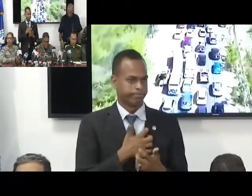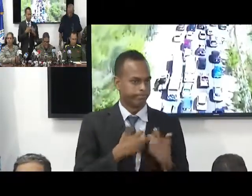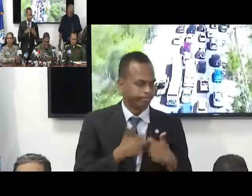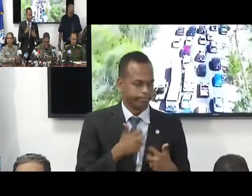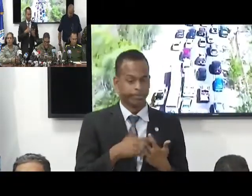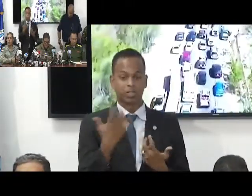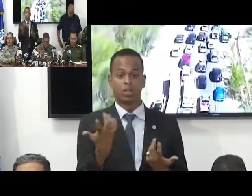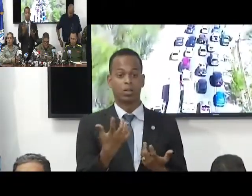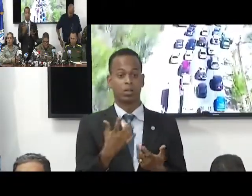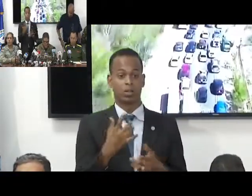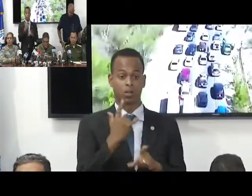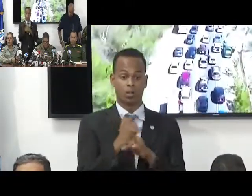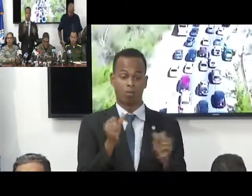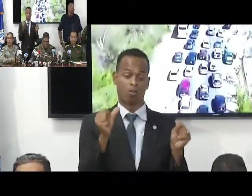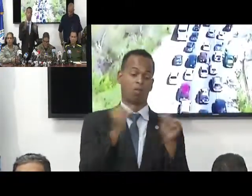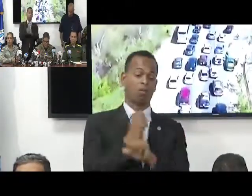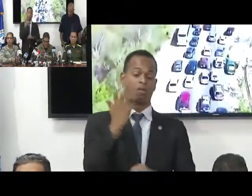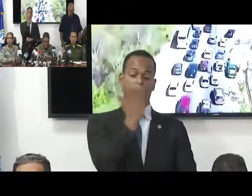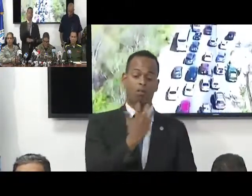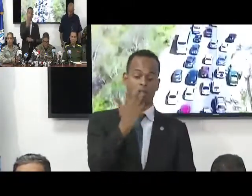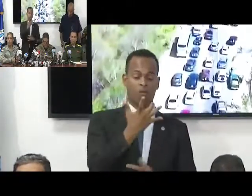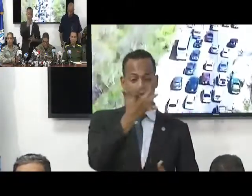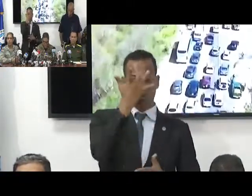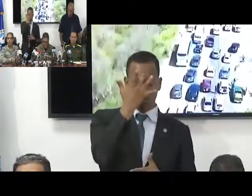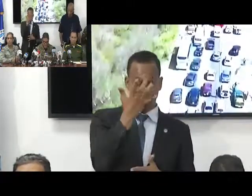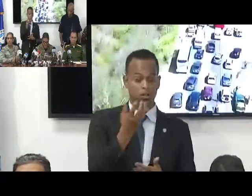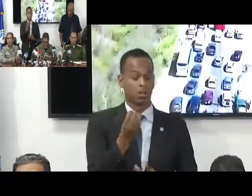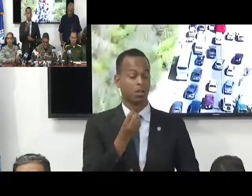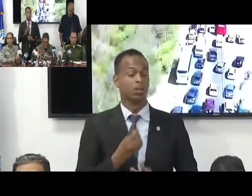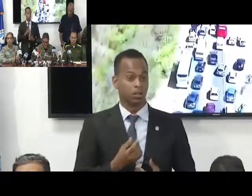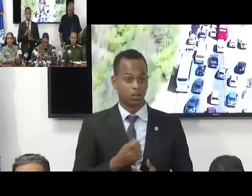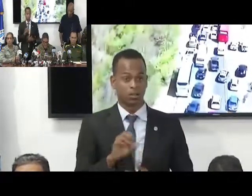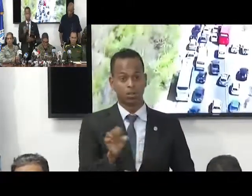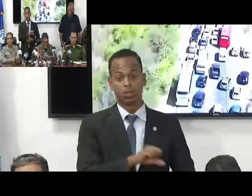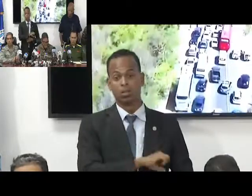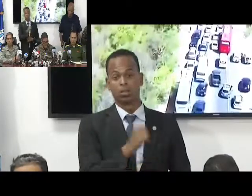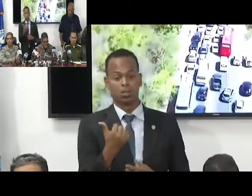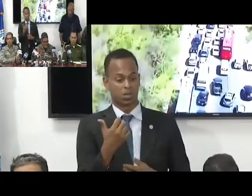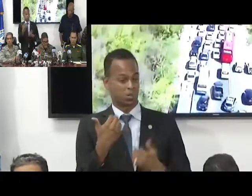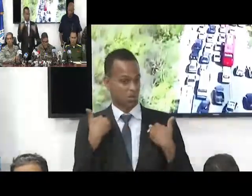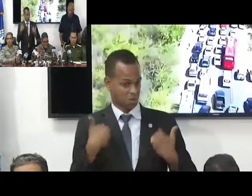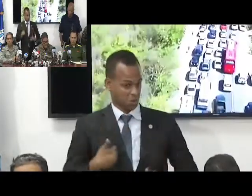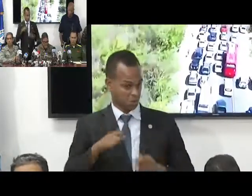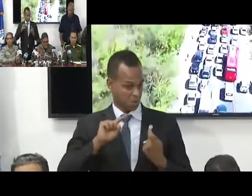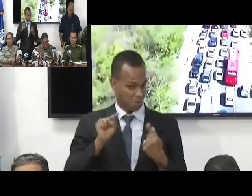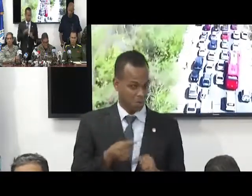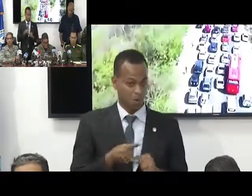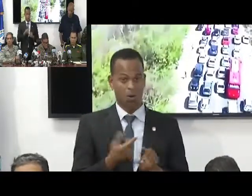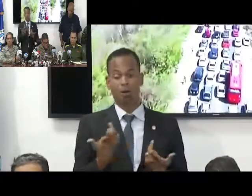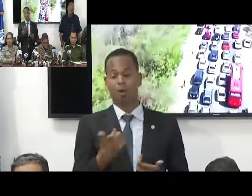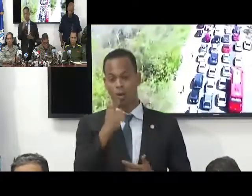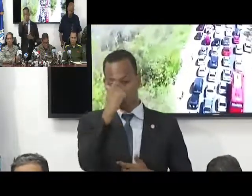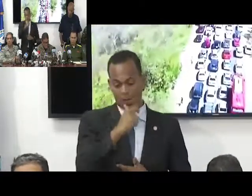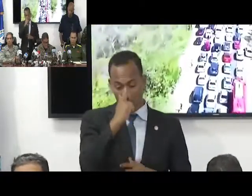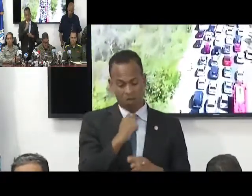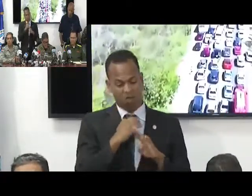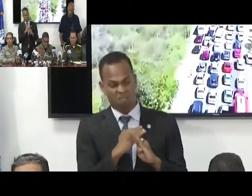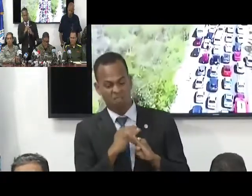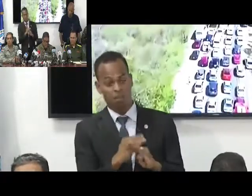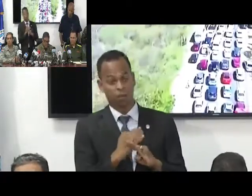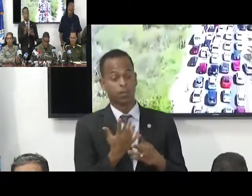alcohólicas, heridas, lumbalgias, dolores musculares, gastroenteritis, alergias,